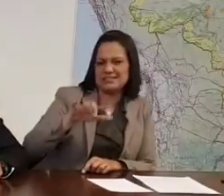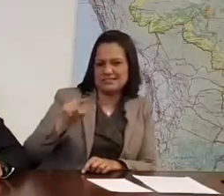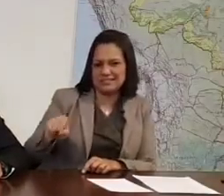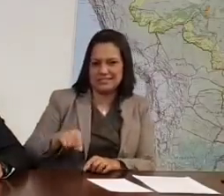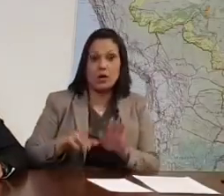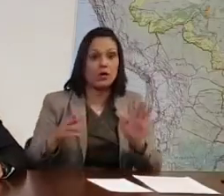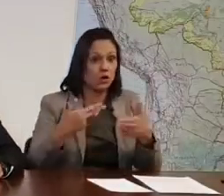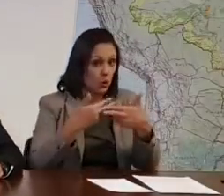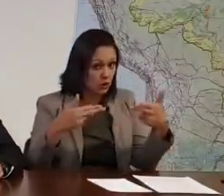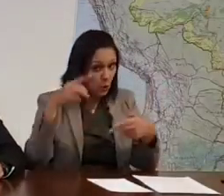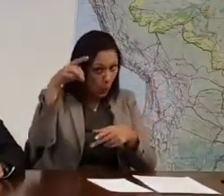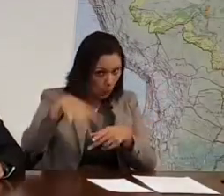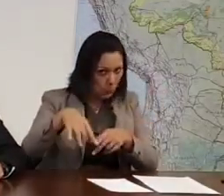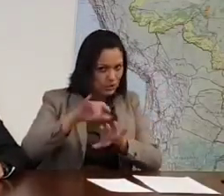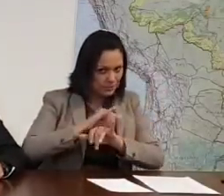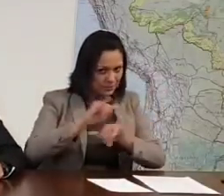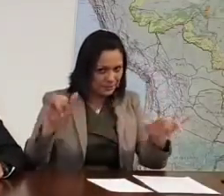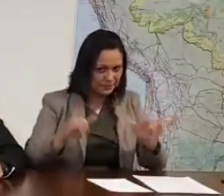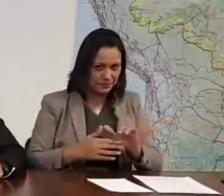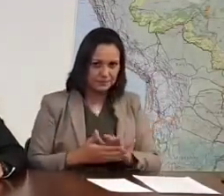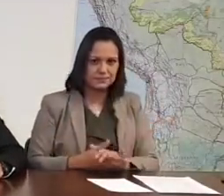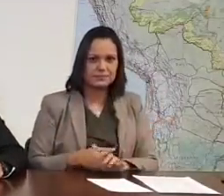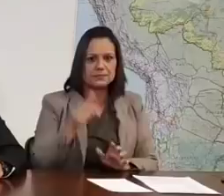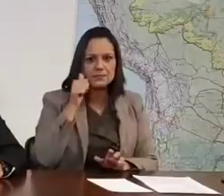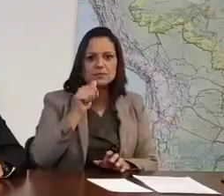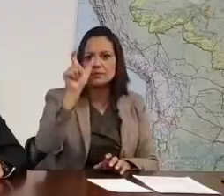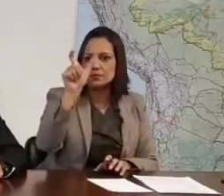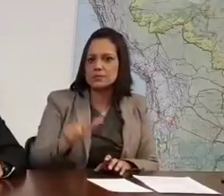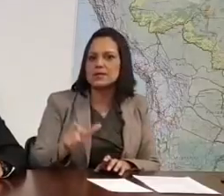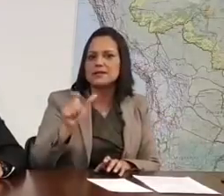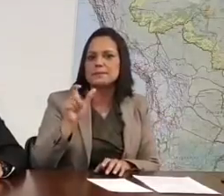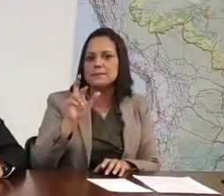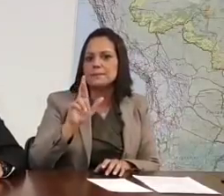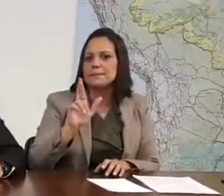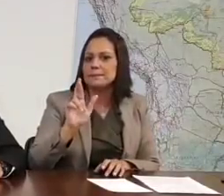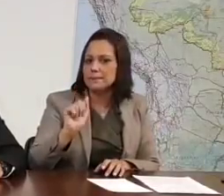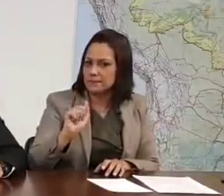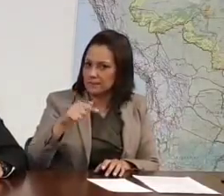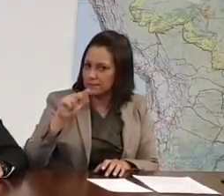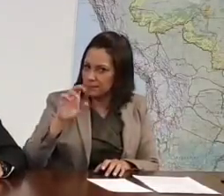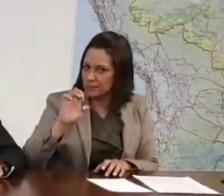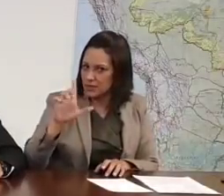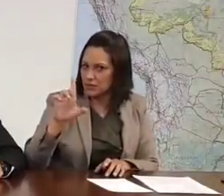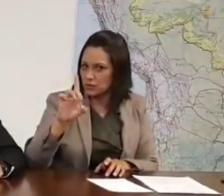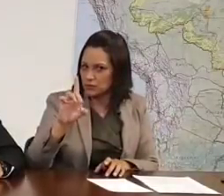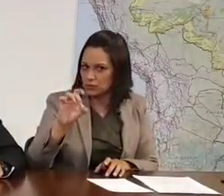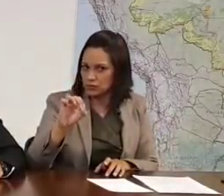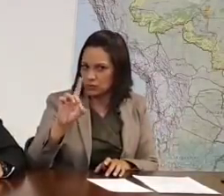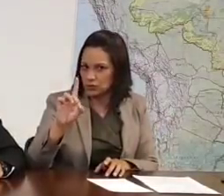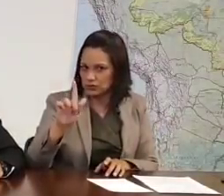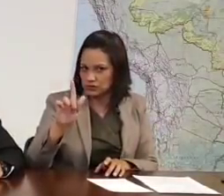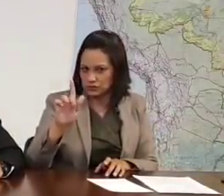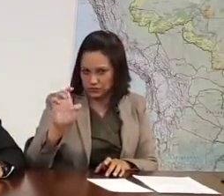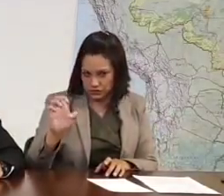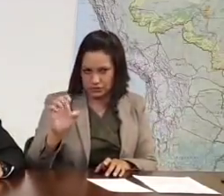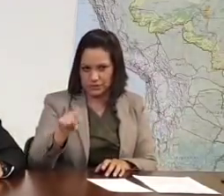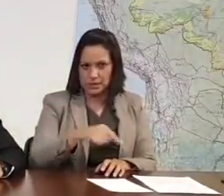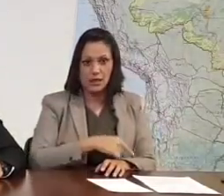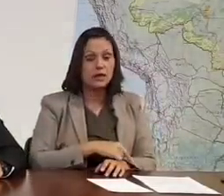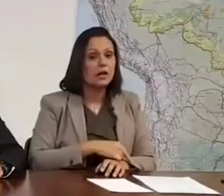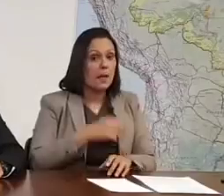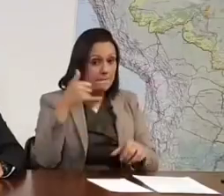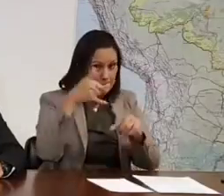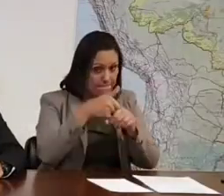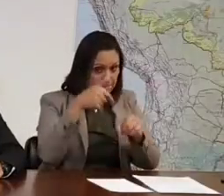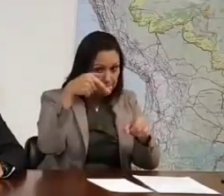Pessoal, última notícia, a senhora Raquel Doge nos procurou aí um tempo atrás, a Petrobras foi multada em 2 bilhões e